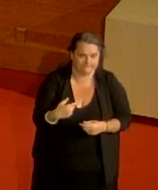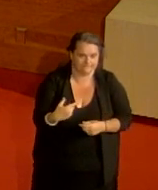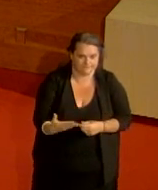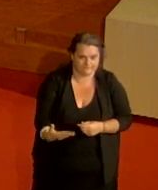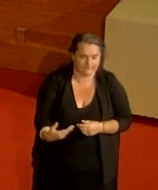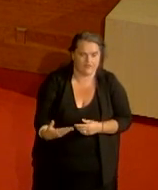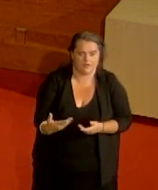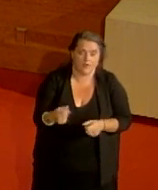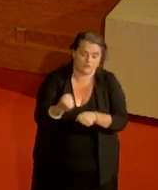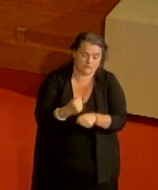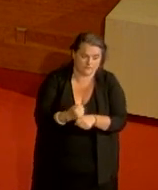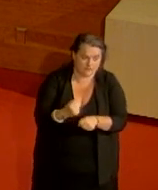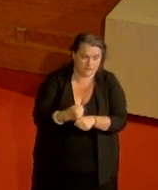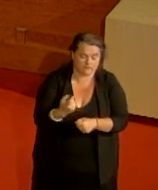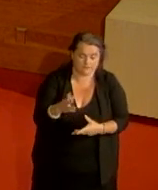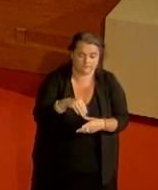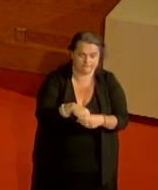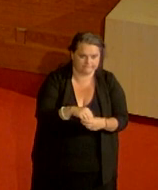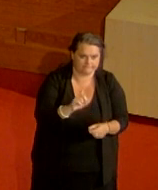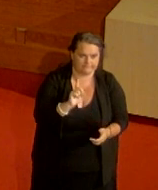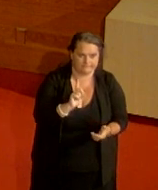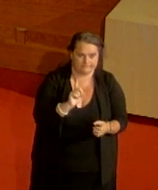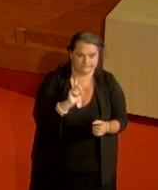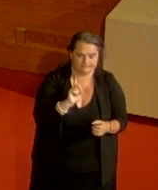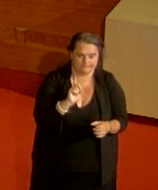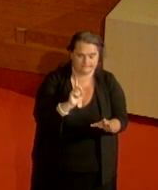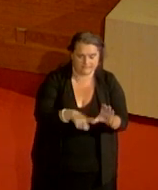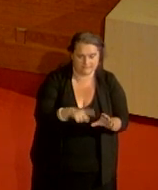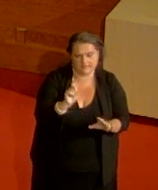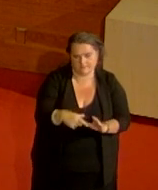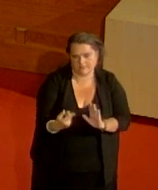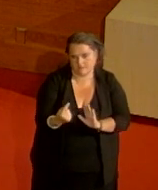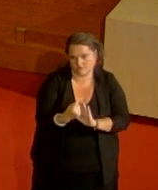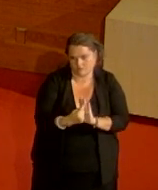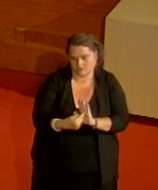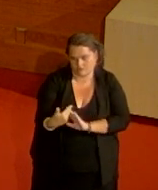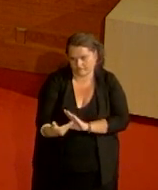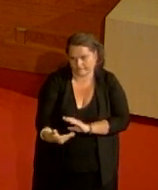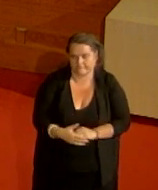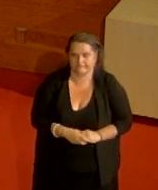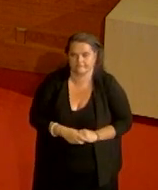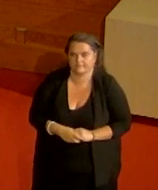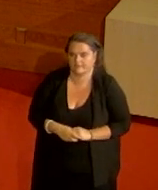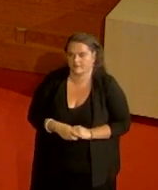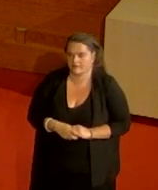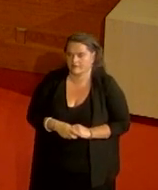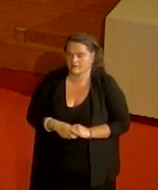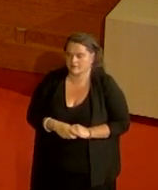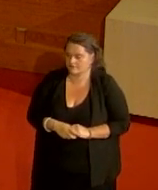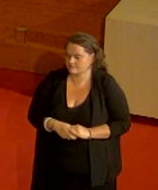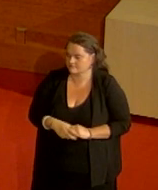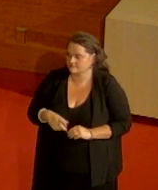la que la sustentan esa hegemonía del valor acumulativo y escópico escópico se refiere a los ojos un un